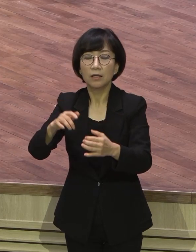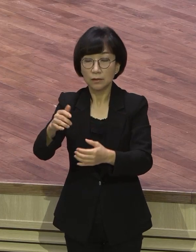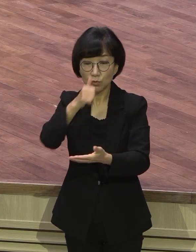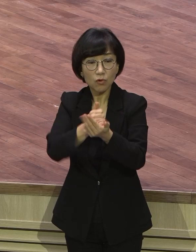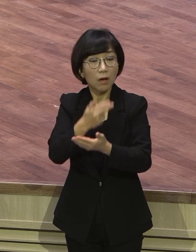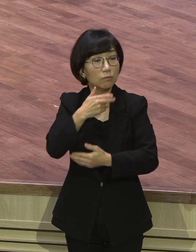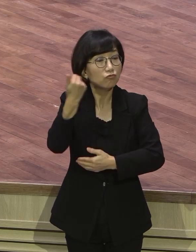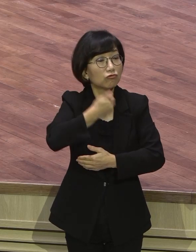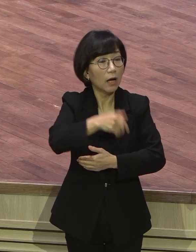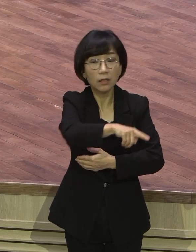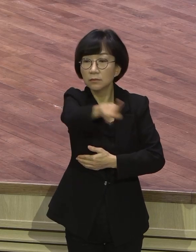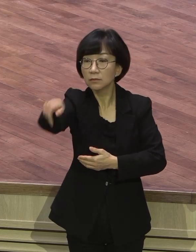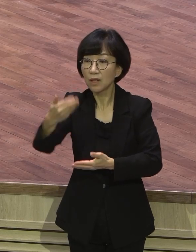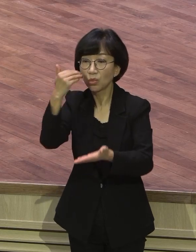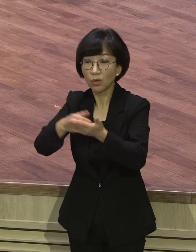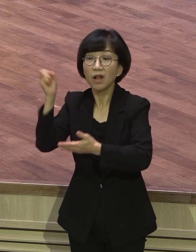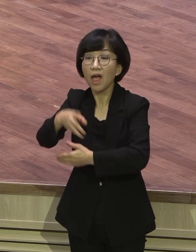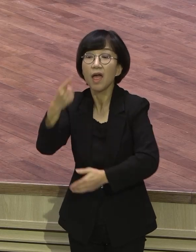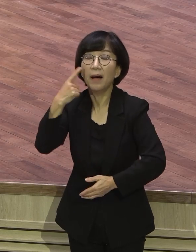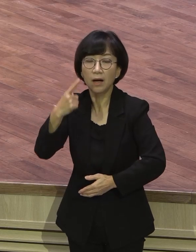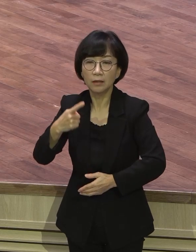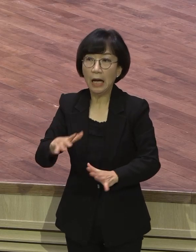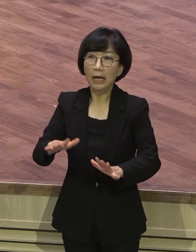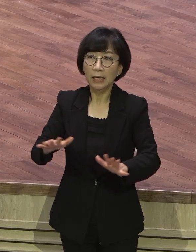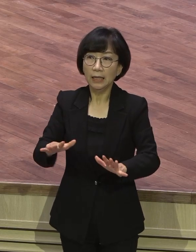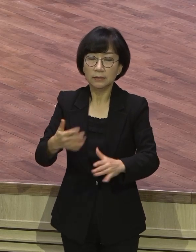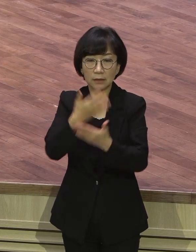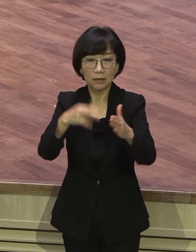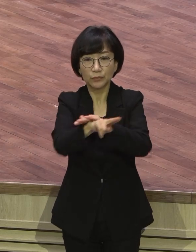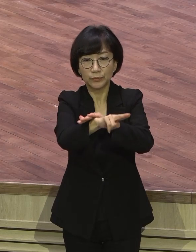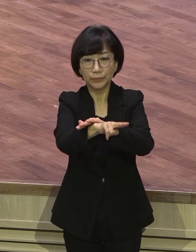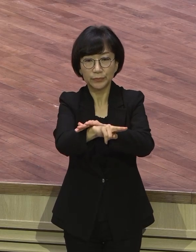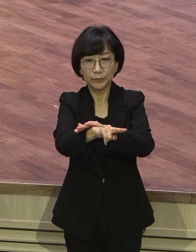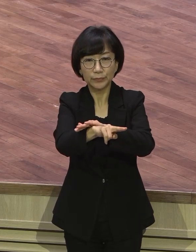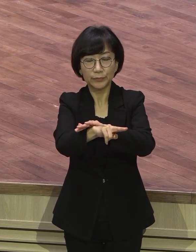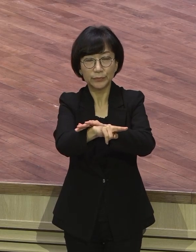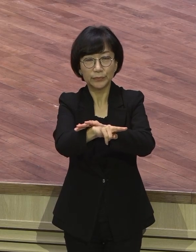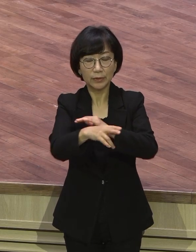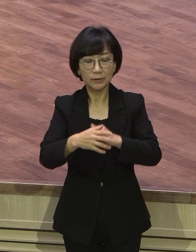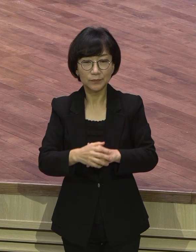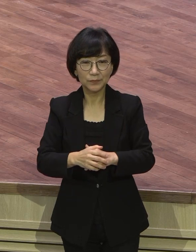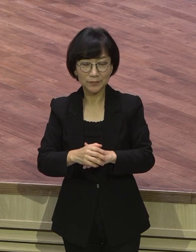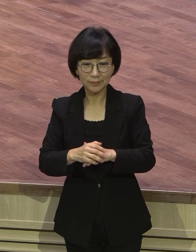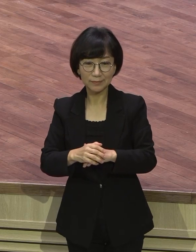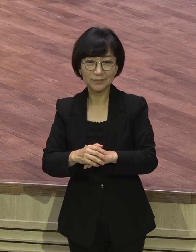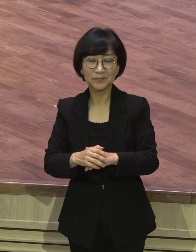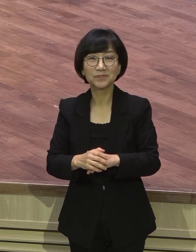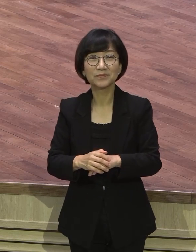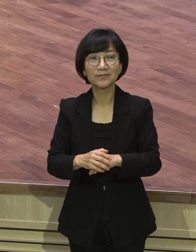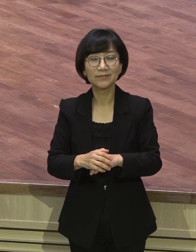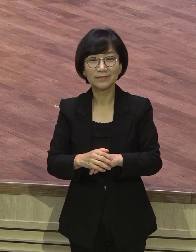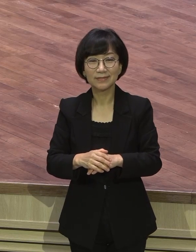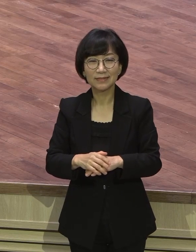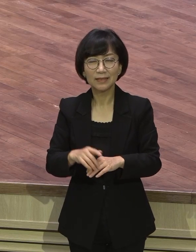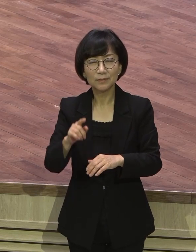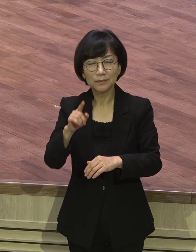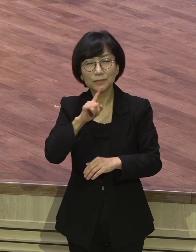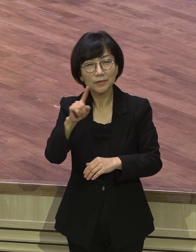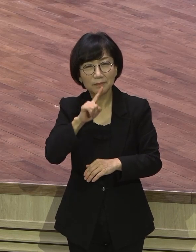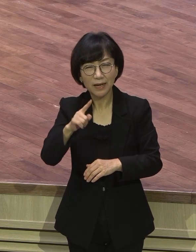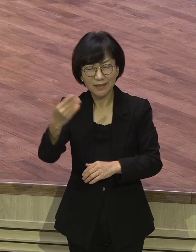있었던 모든 율법주의 이것을 다 깨트리는 사이가 있었어요. 한마디로 옛 틀을